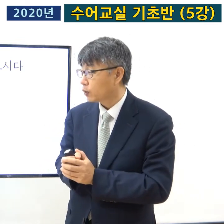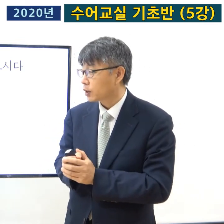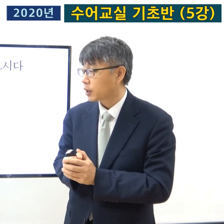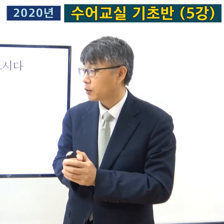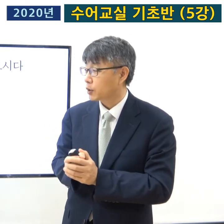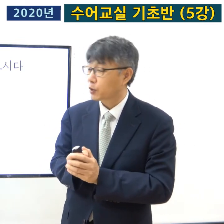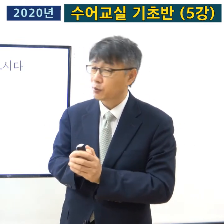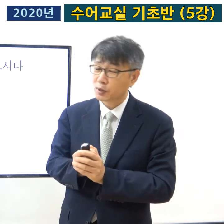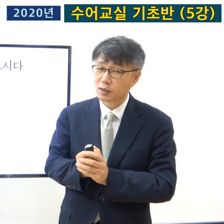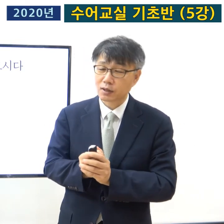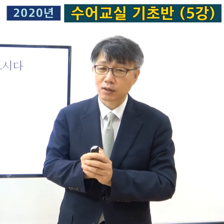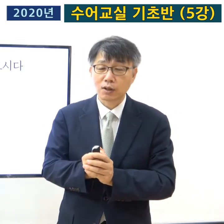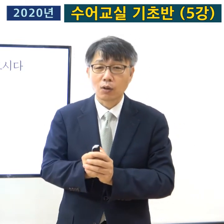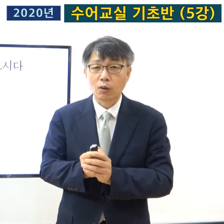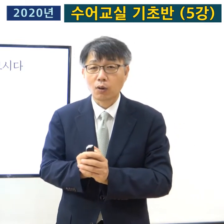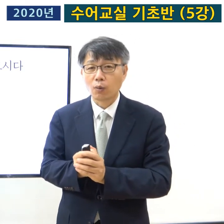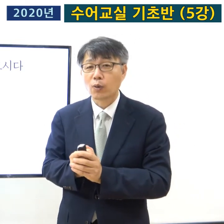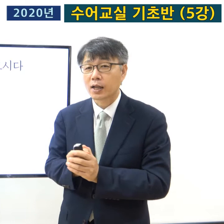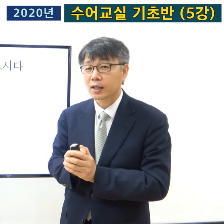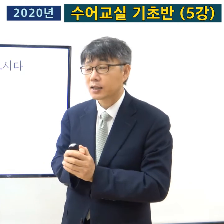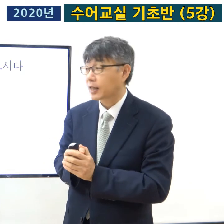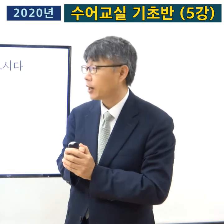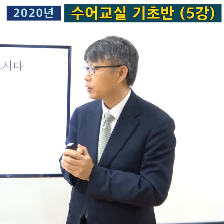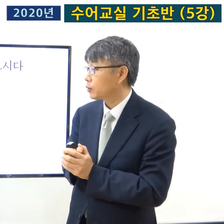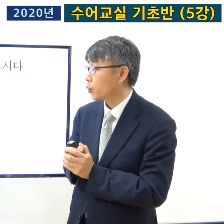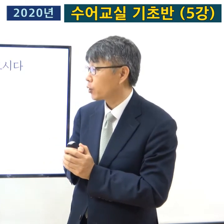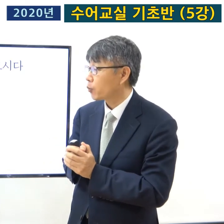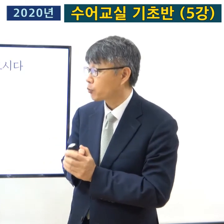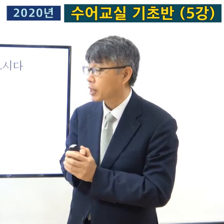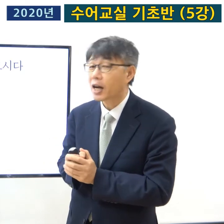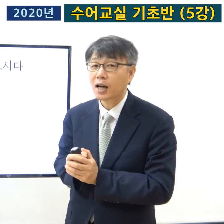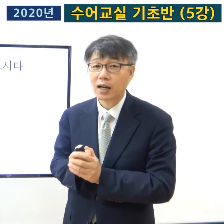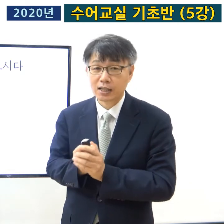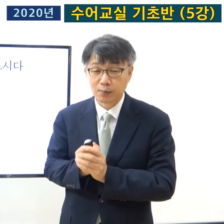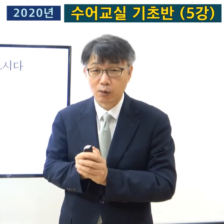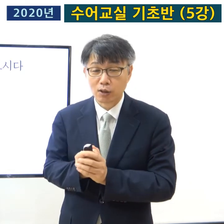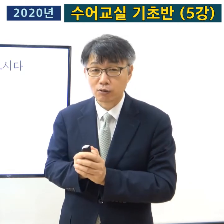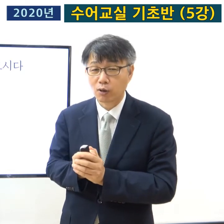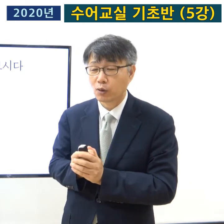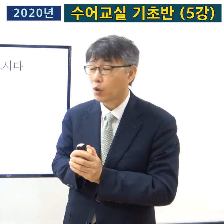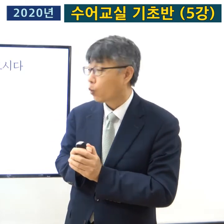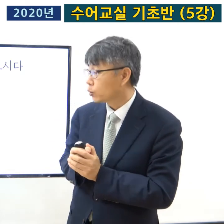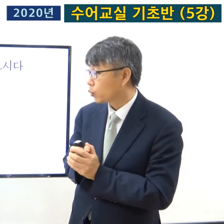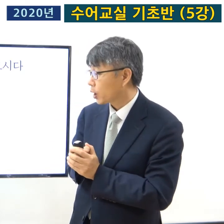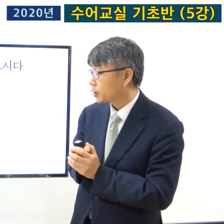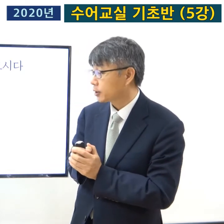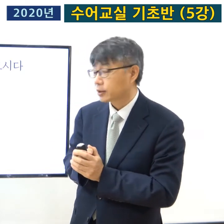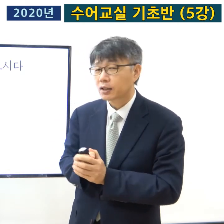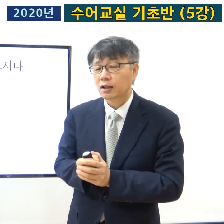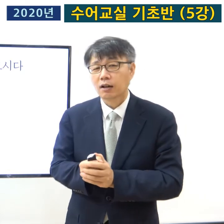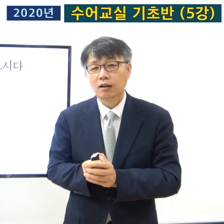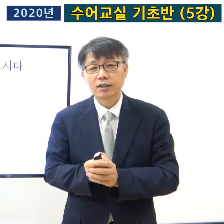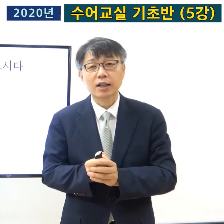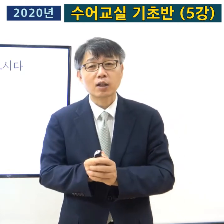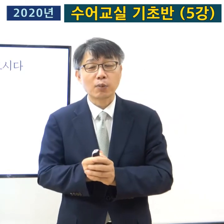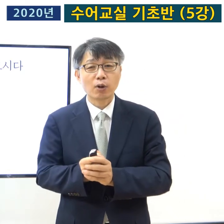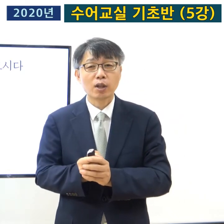그 다음에 이제 5강인 자연을 표현해 봅시다 같이 배울 거고요. 오늘 노래는 자연을 표현해